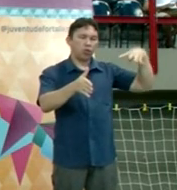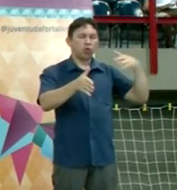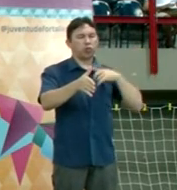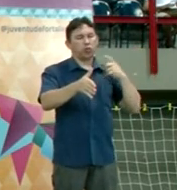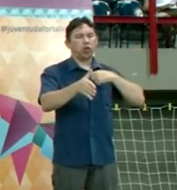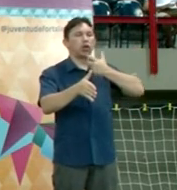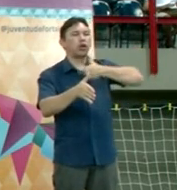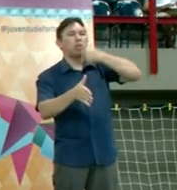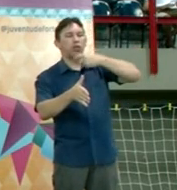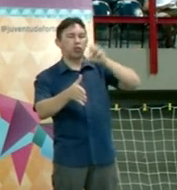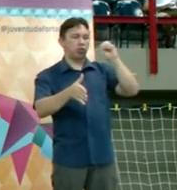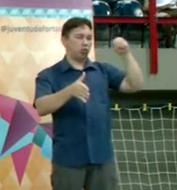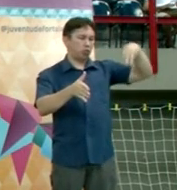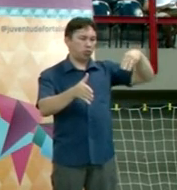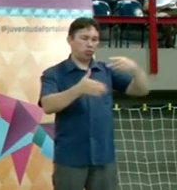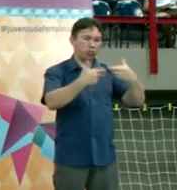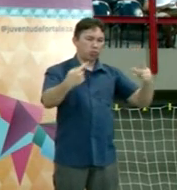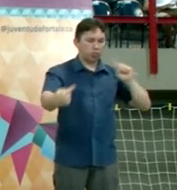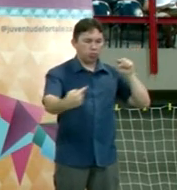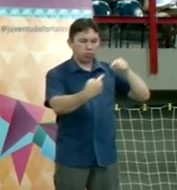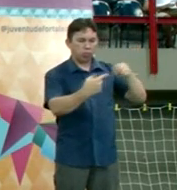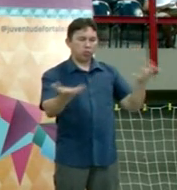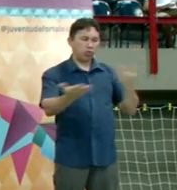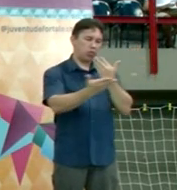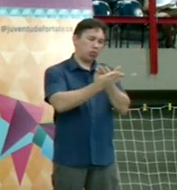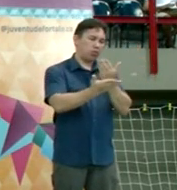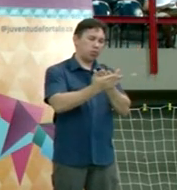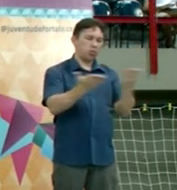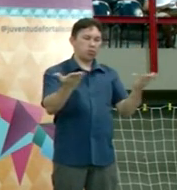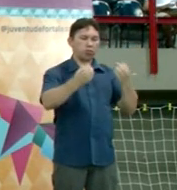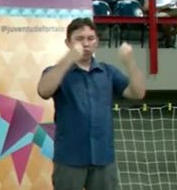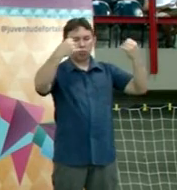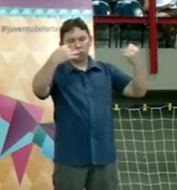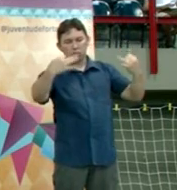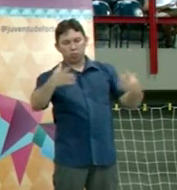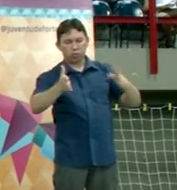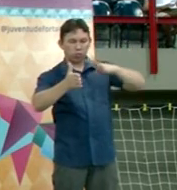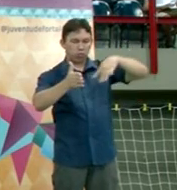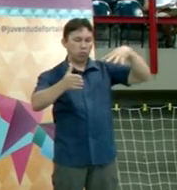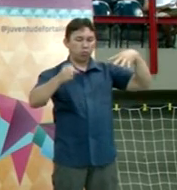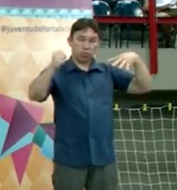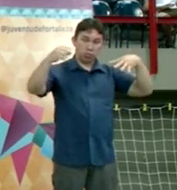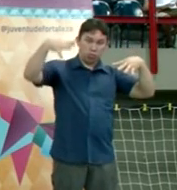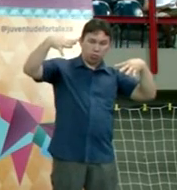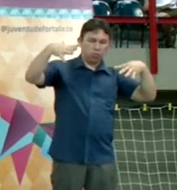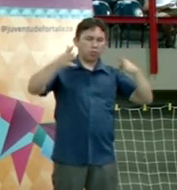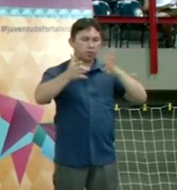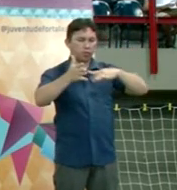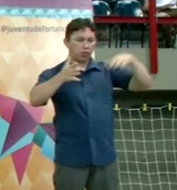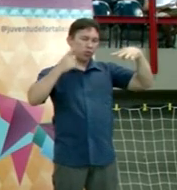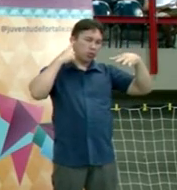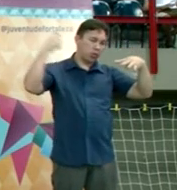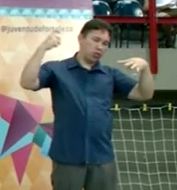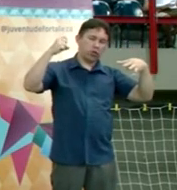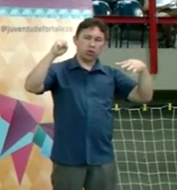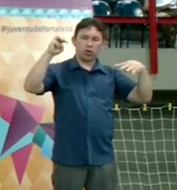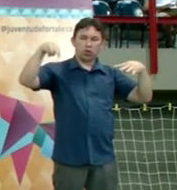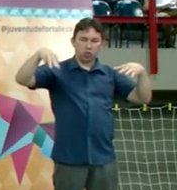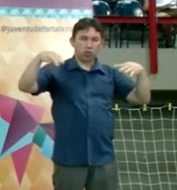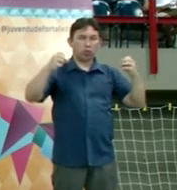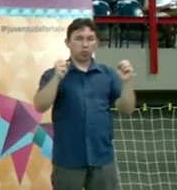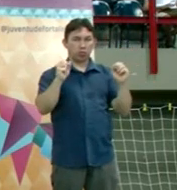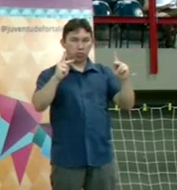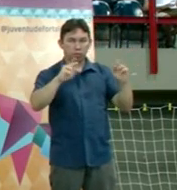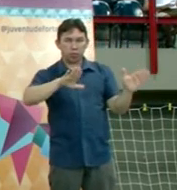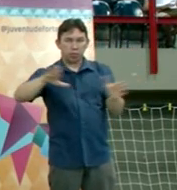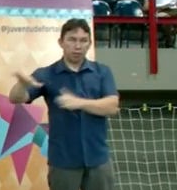sonoras. Então a gente vai ficar basicamente ligado nisso hoje. Falar um pouquinho sobre ondas de luz e um pouquinho sobre ondas de som.